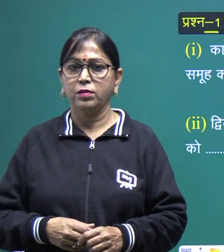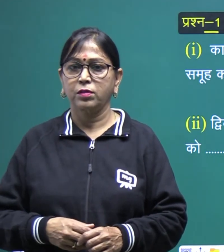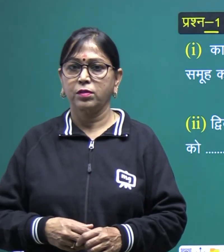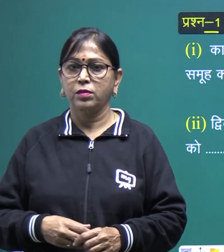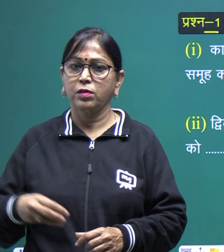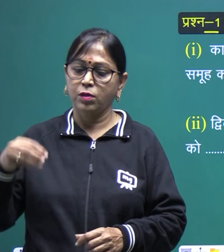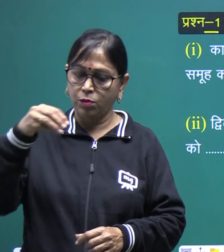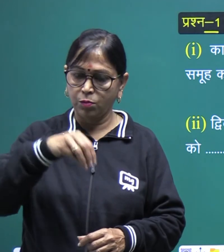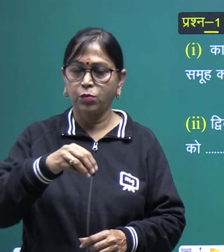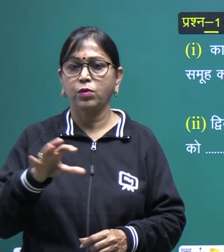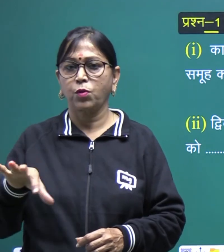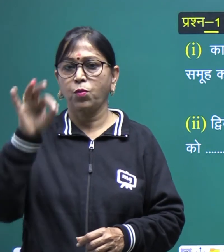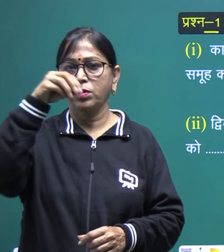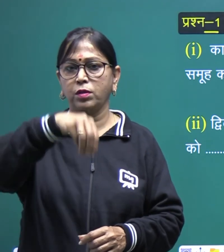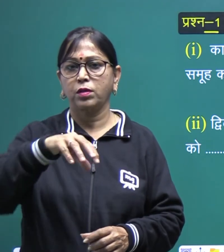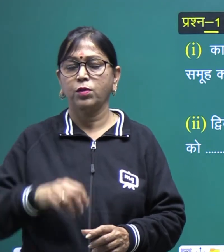पूर्ति कीजिए।